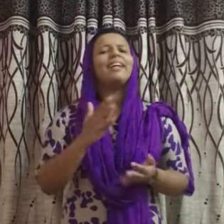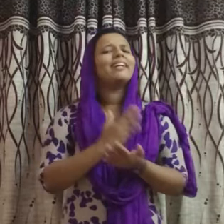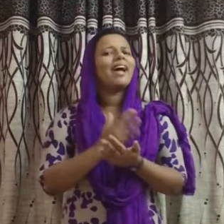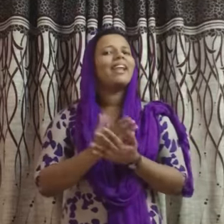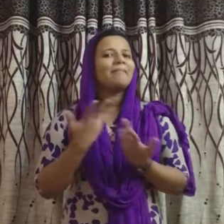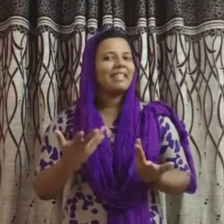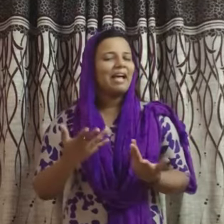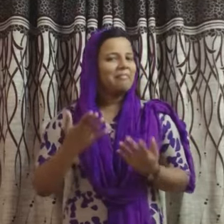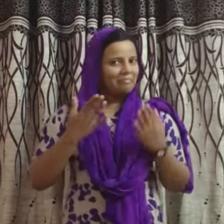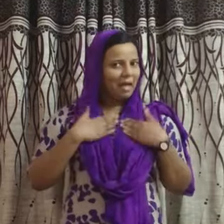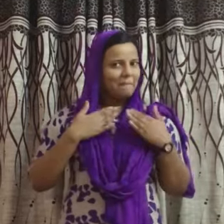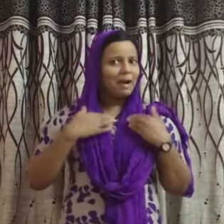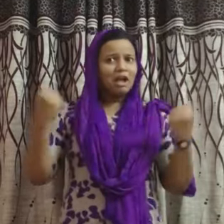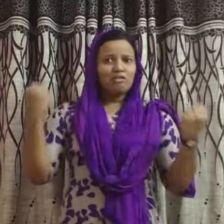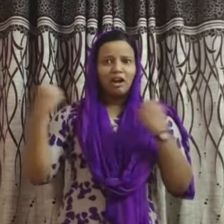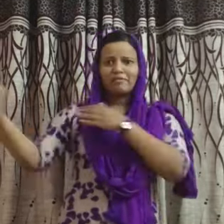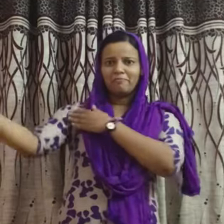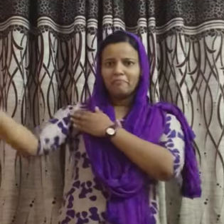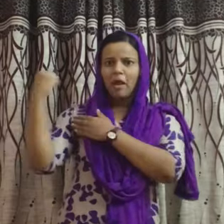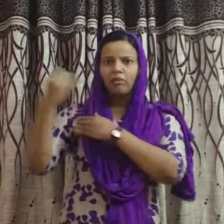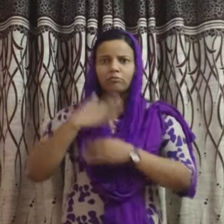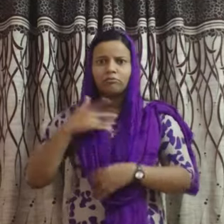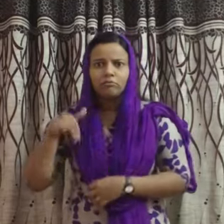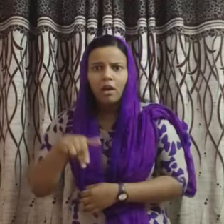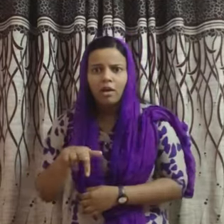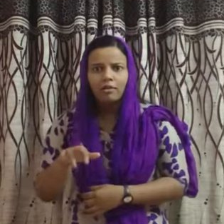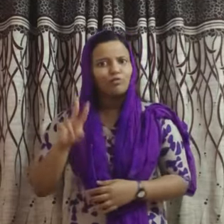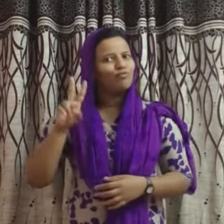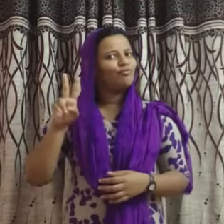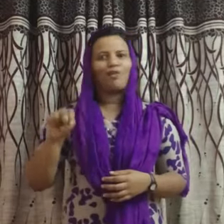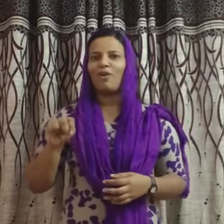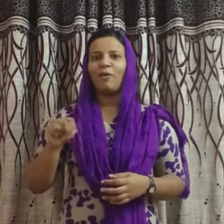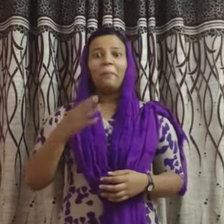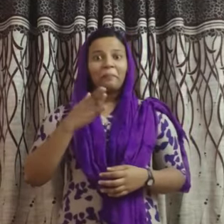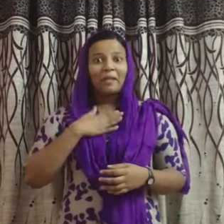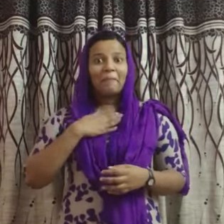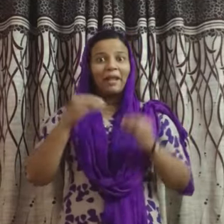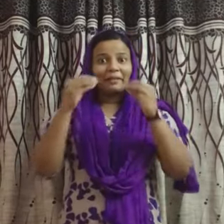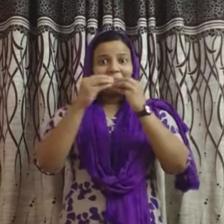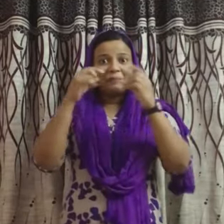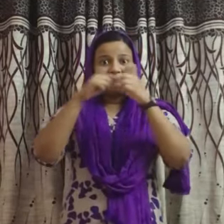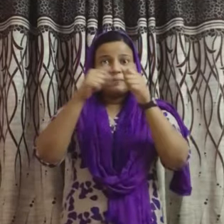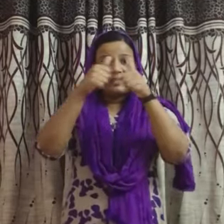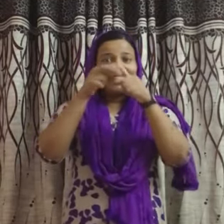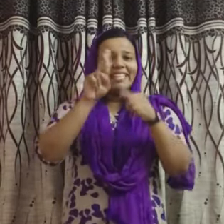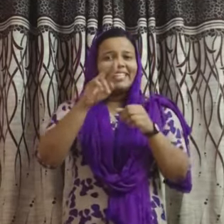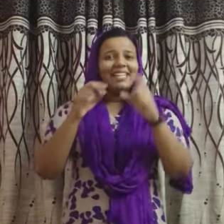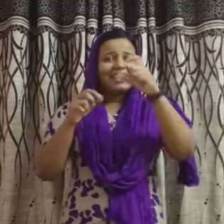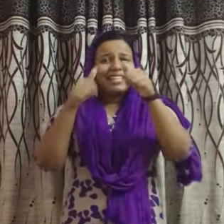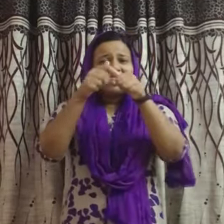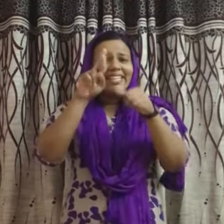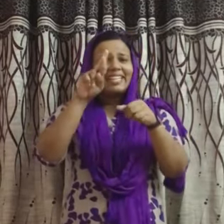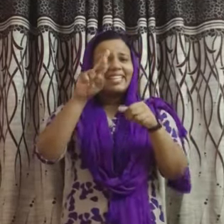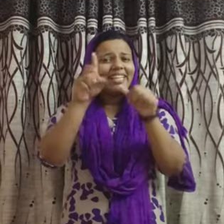നമ്മുടെ എബിലിറ്റിയിലോ നമ്മുടെ സ്ട്രെങ്തിലോ അല്ല നമ്മൾ നടക്കുന്നത്. കാരണം നമ്മളെ ചുമക്കുന്ന ഒരു ദൈവമുണ്ട്, നമ്മളെ ക്യാരി ചെയ്തുകൊണ്ട്. ഓഹോ, താങ്ക്